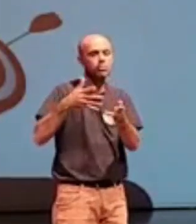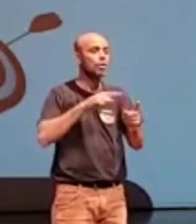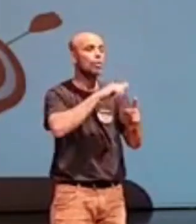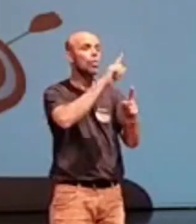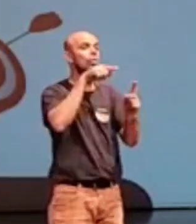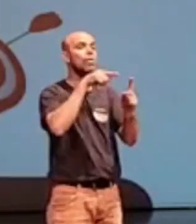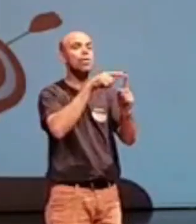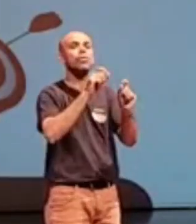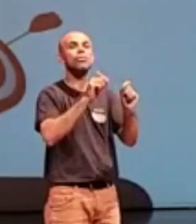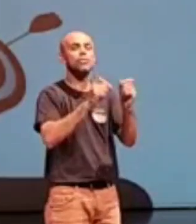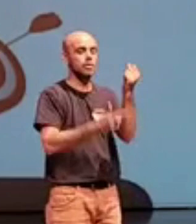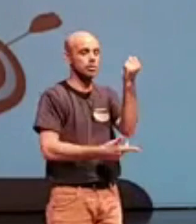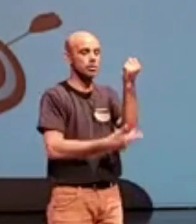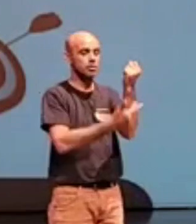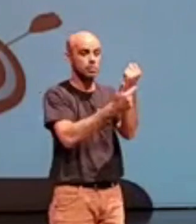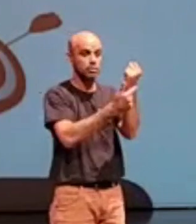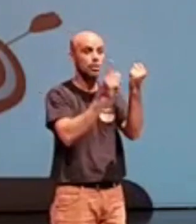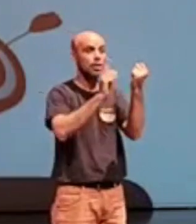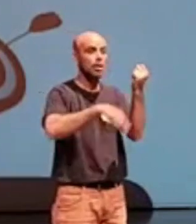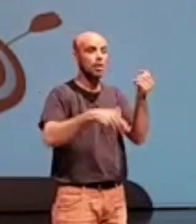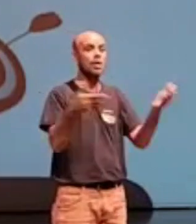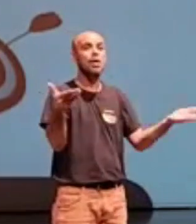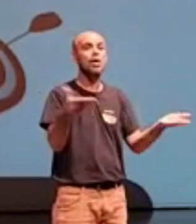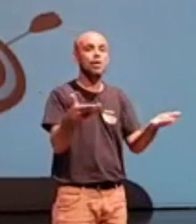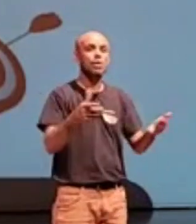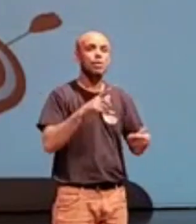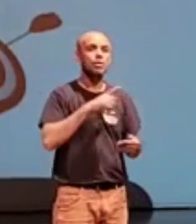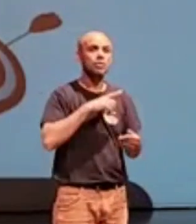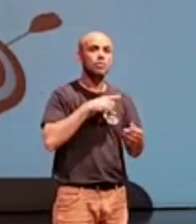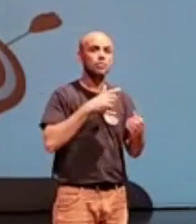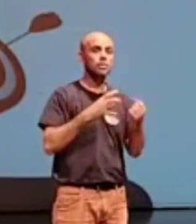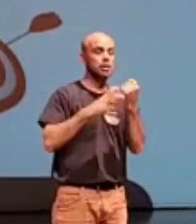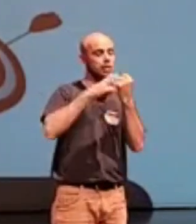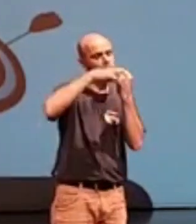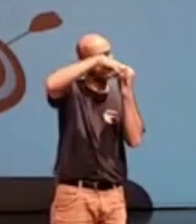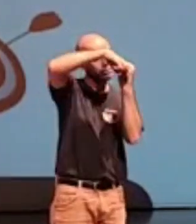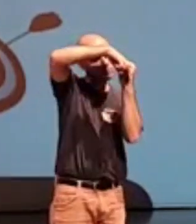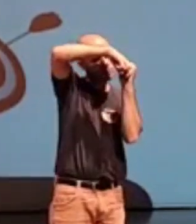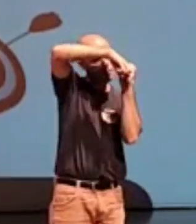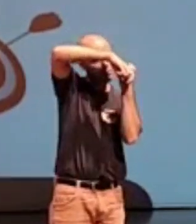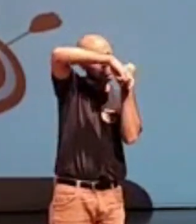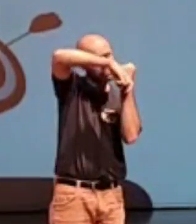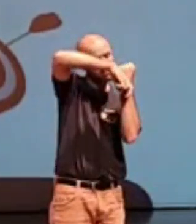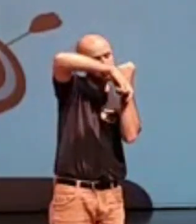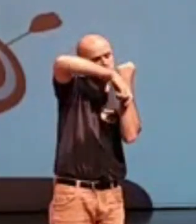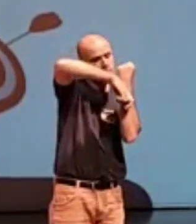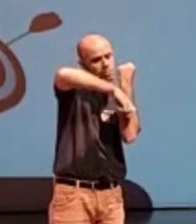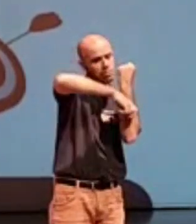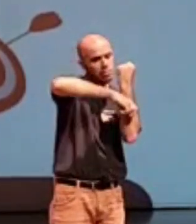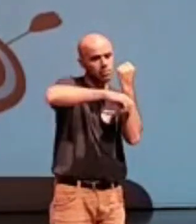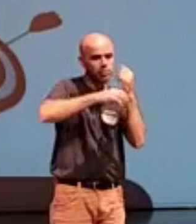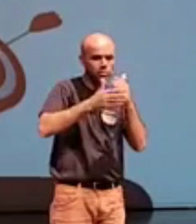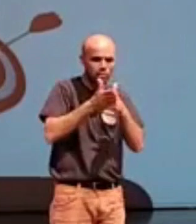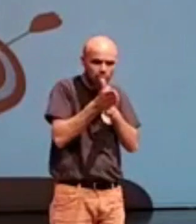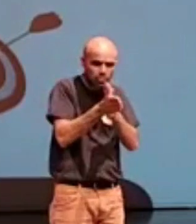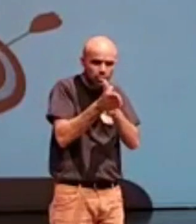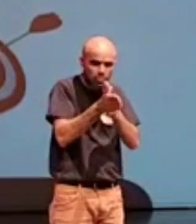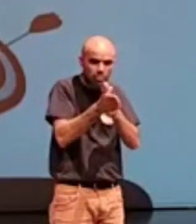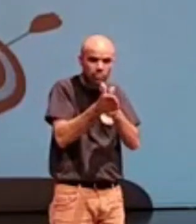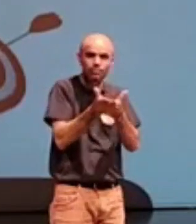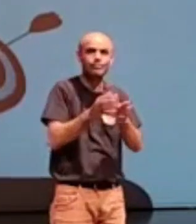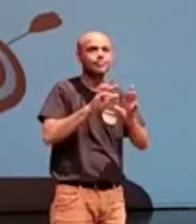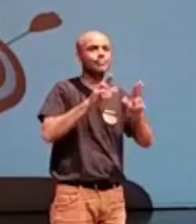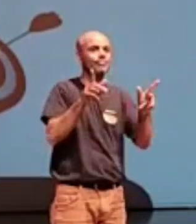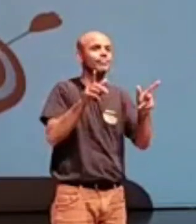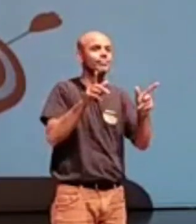A cirurgia hoje de coluna, a gente costuma falar que a endoscopia de coluna é uma cirurgia alvo dirigida. Eu já não falo mais isso.